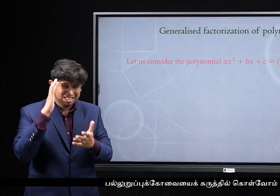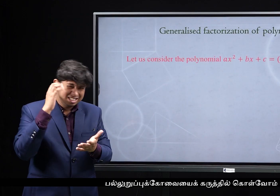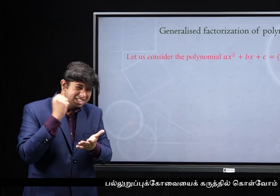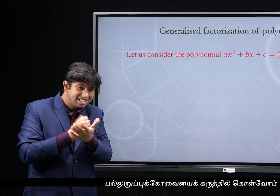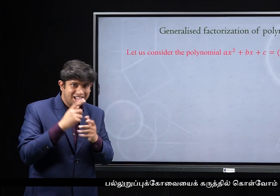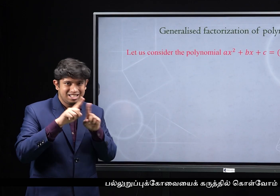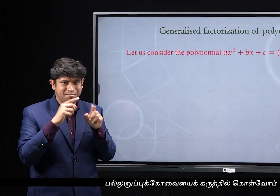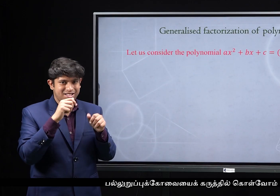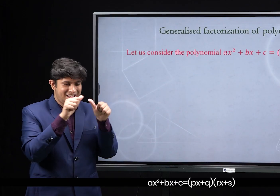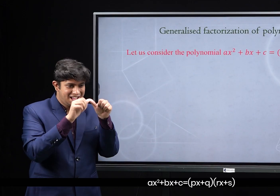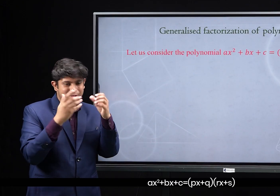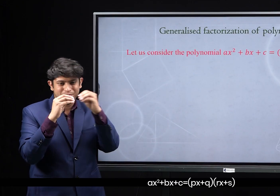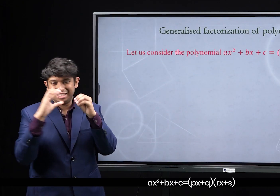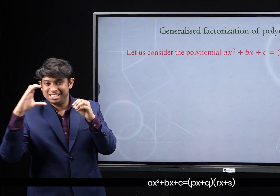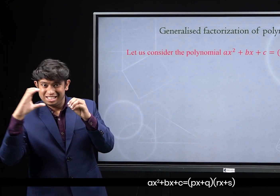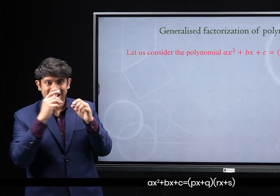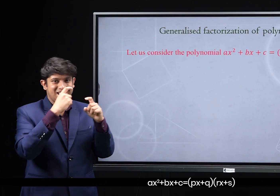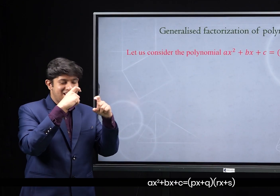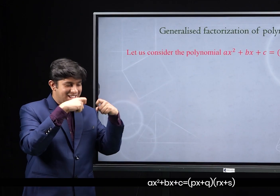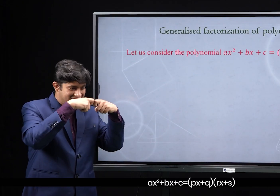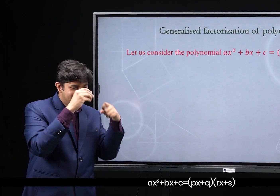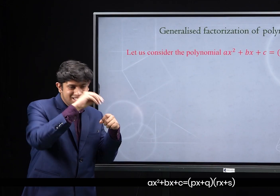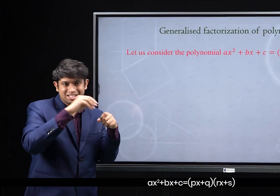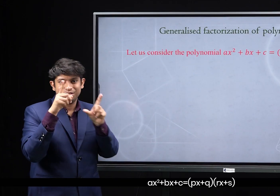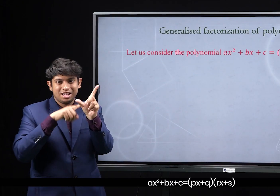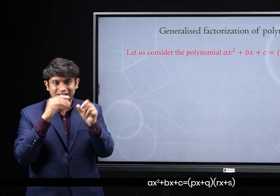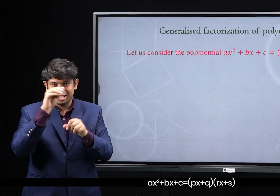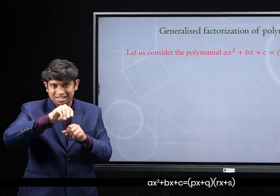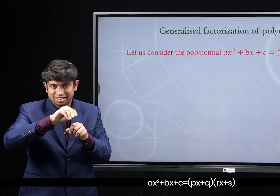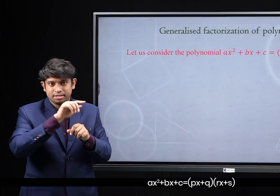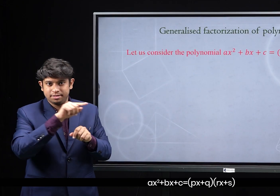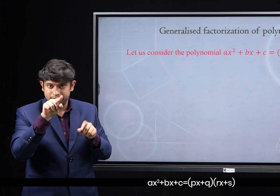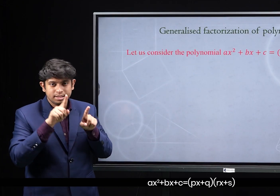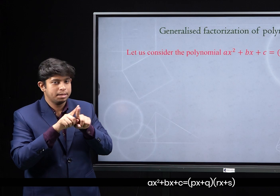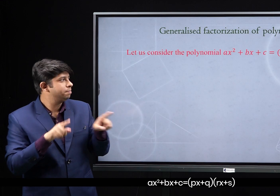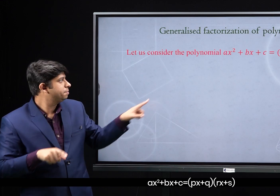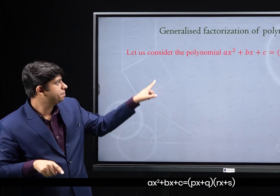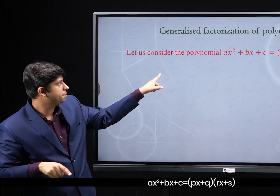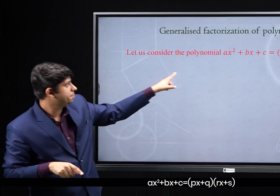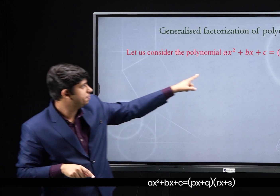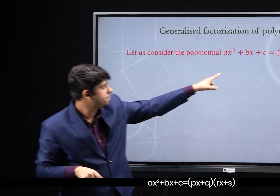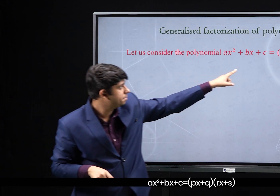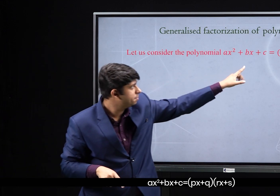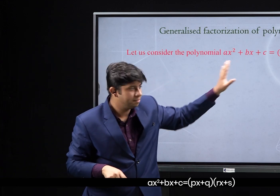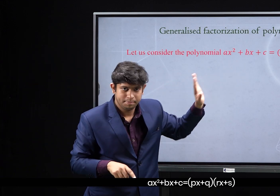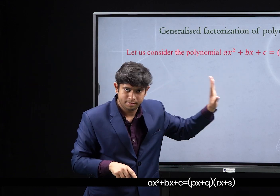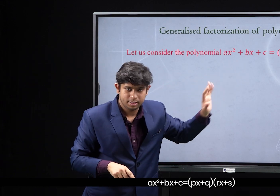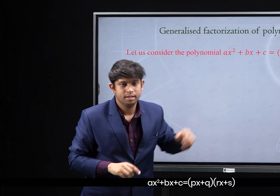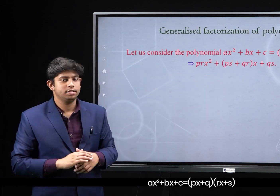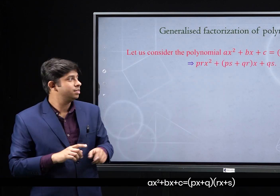பல்லுறுப்புக்கோவை கருத்தில் கொள்வோம். x2 கூட்டல் bx கூட்டல் c சமன் px கூட்டல் q rx கூட்டல்